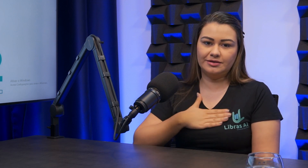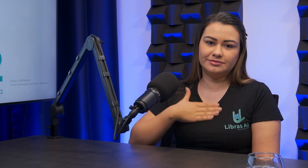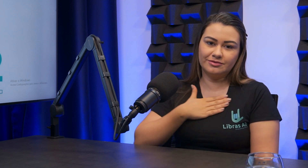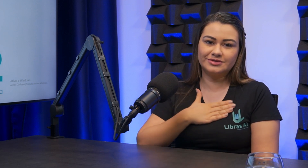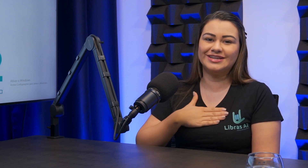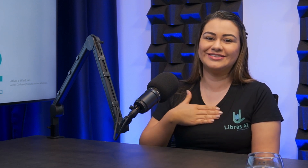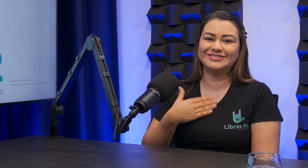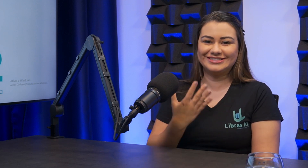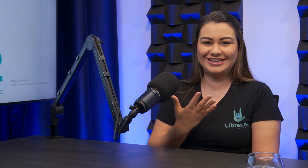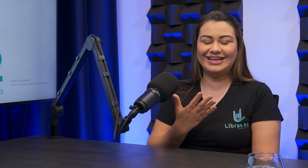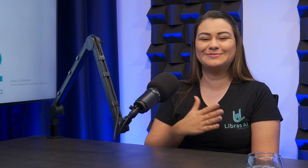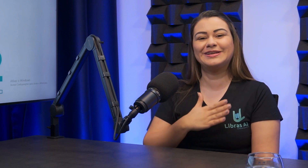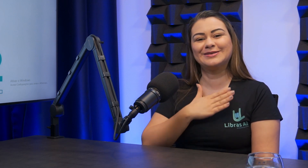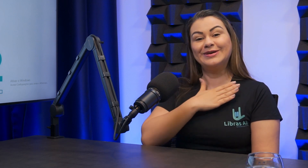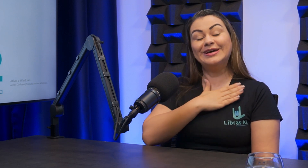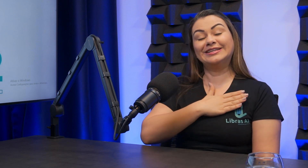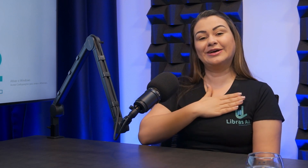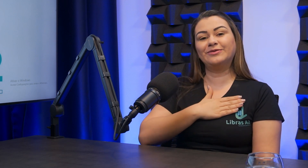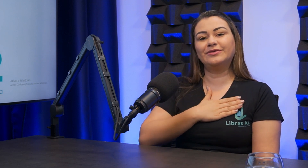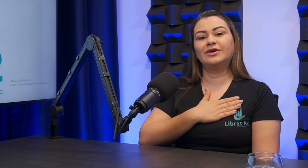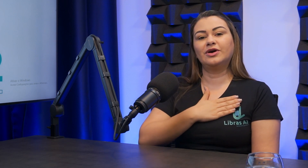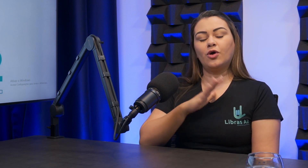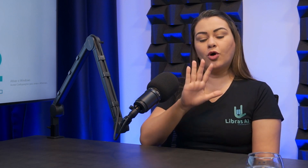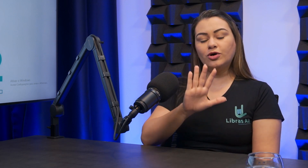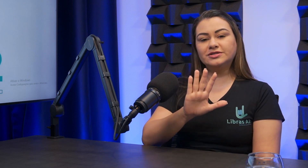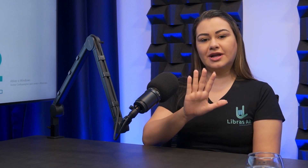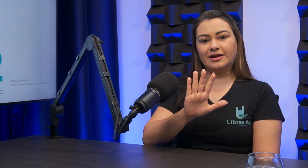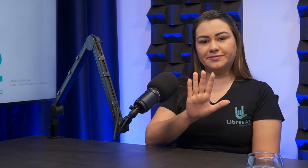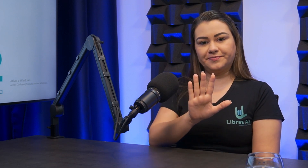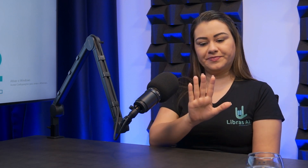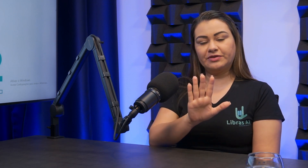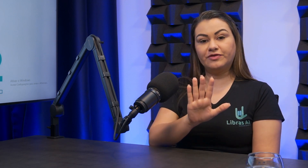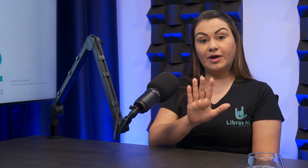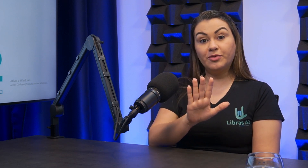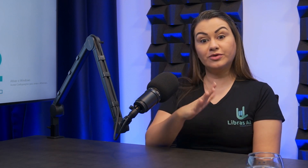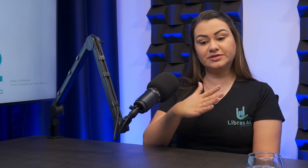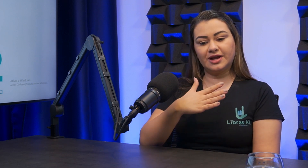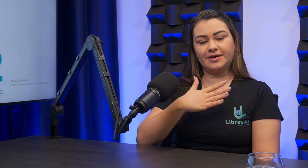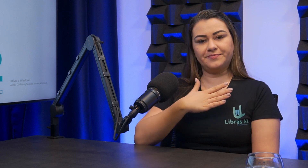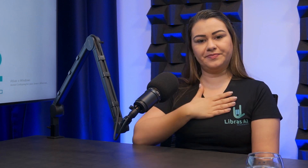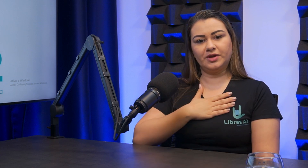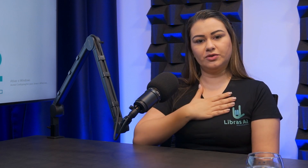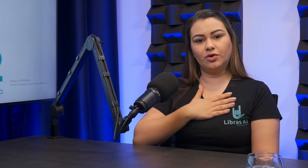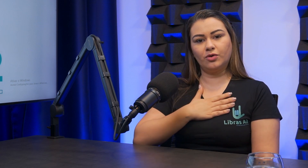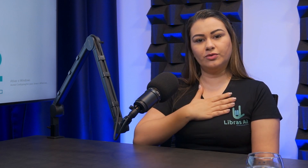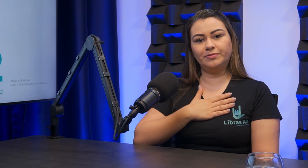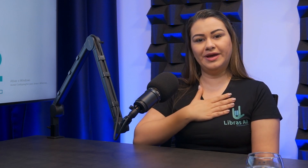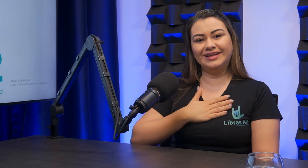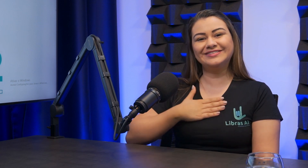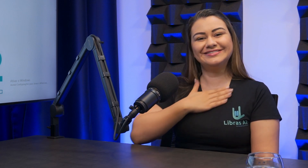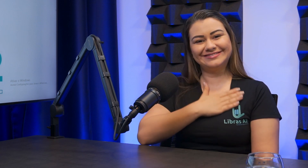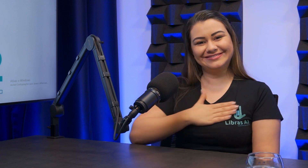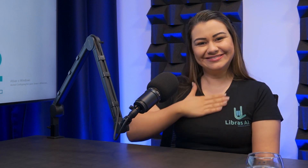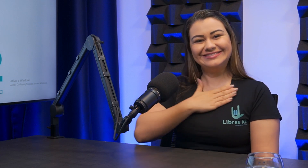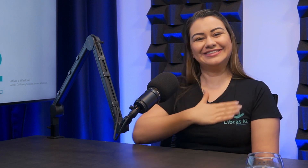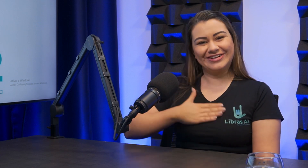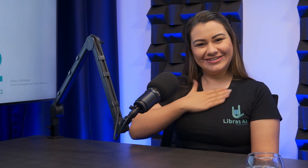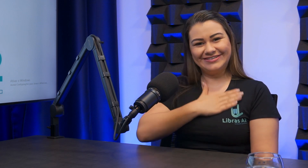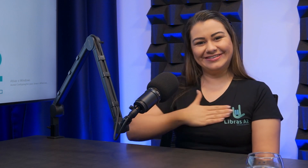tô gostando sem a expressão. Então, gostar. Verbo gostar. Toco no peito